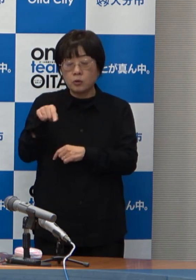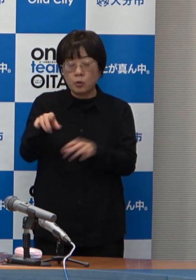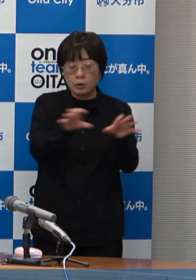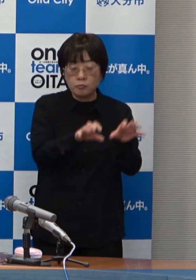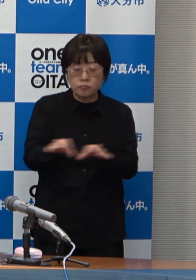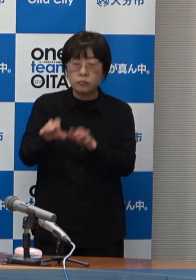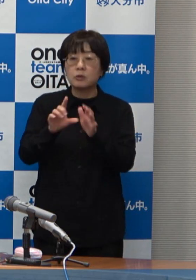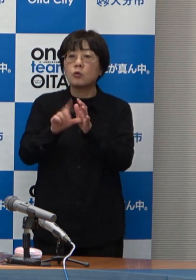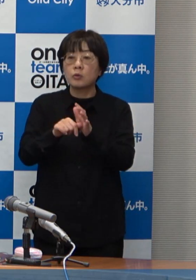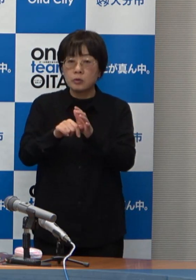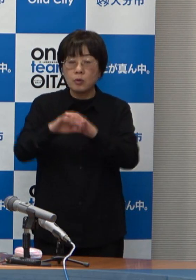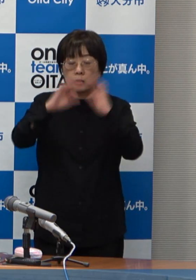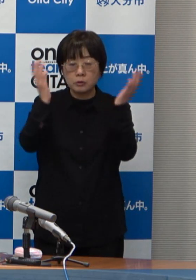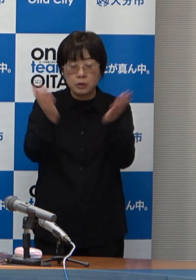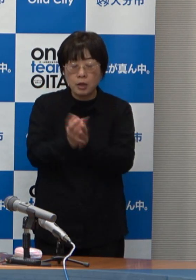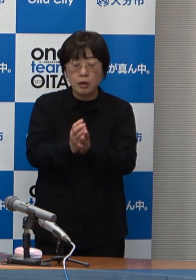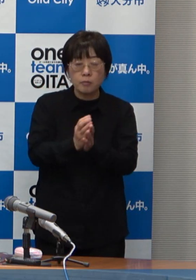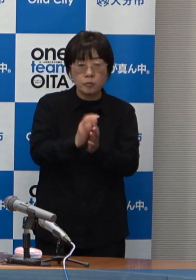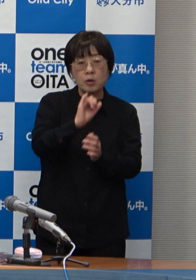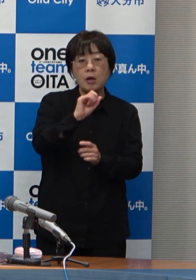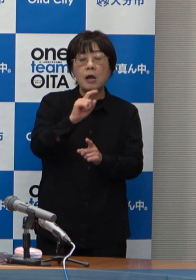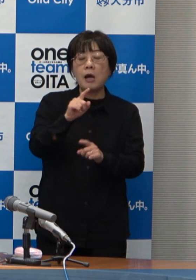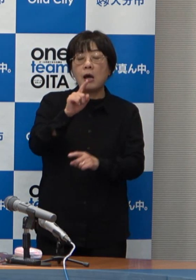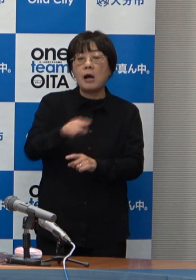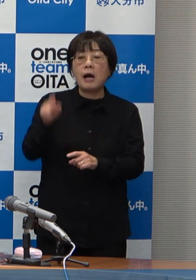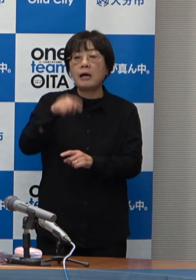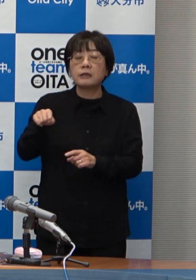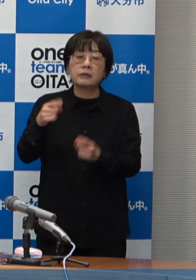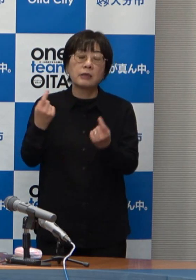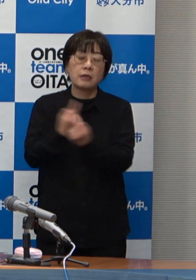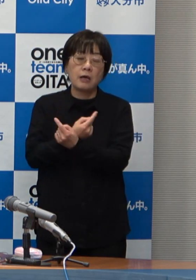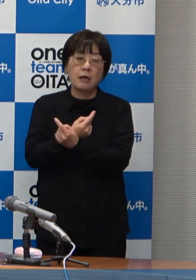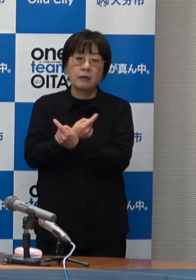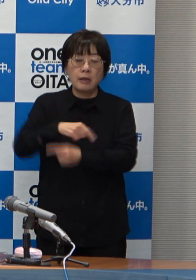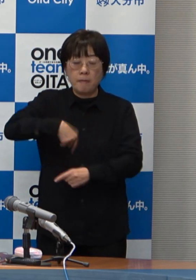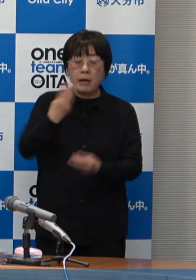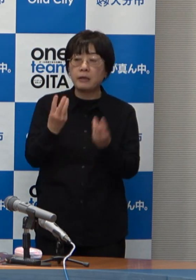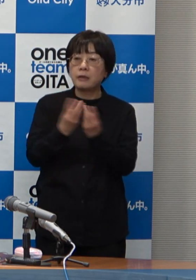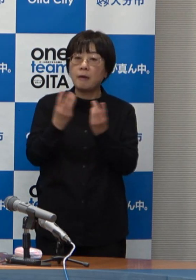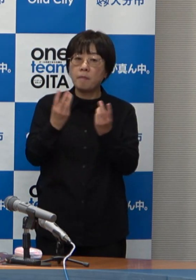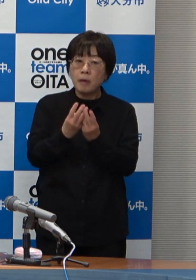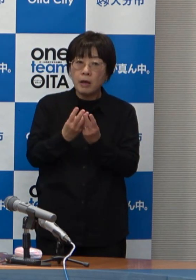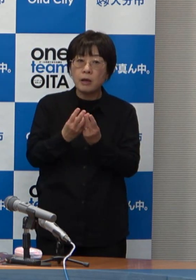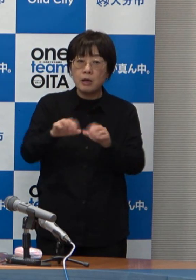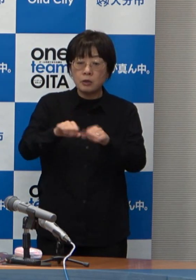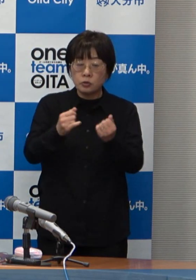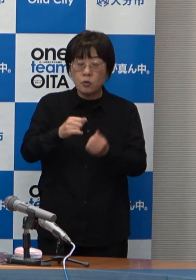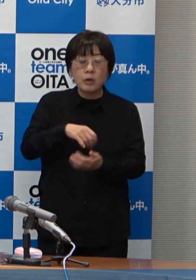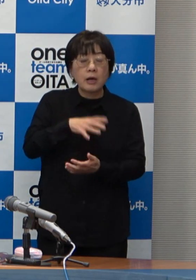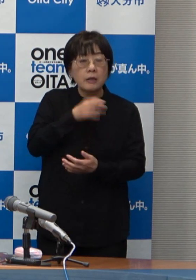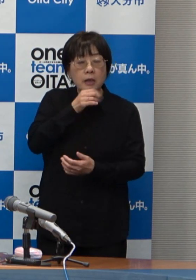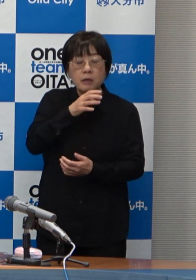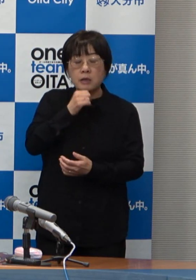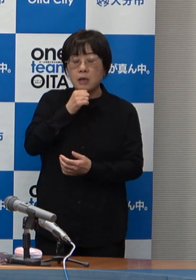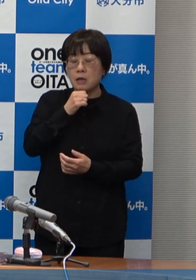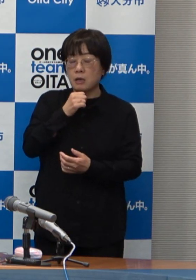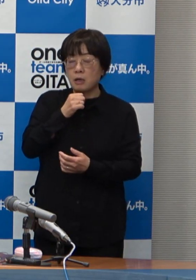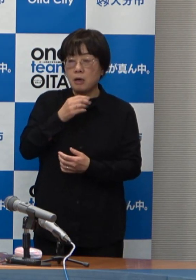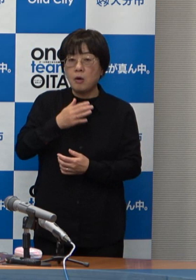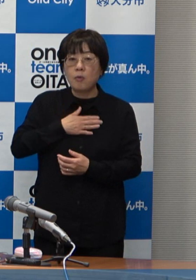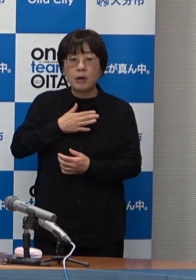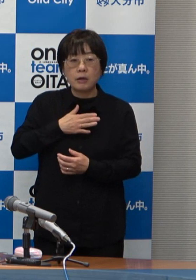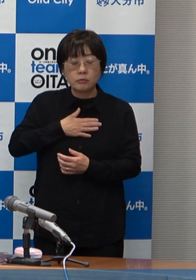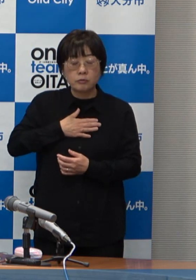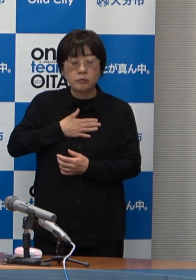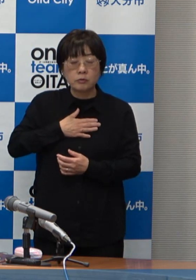てどこかからどこまでみたいなことしかもマイナンバーでその人の年齢障害全部分からないと反映させられないと思いんます